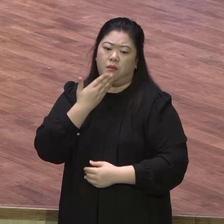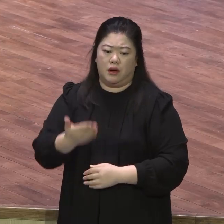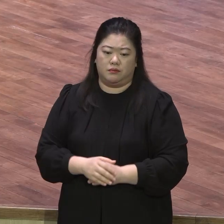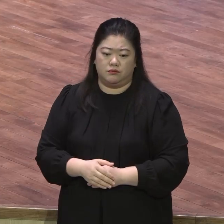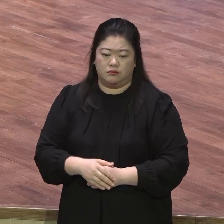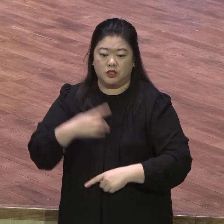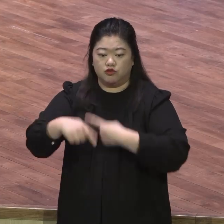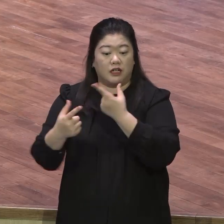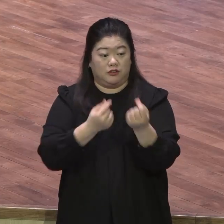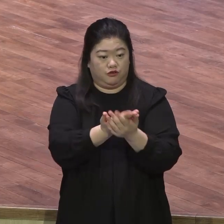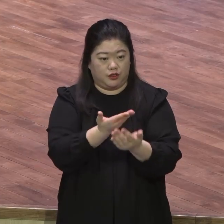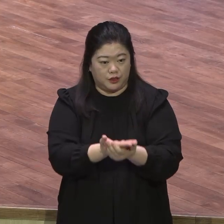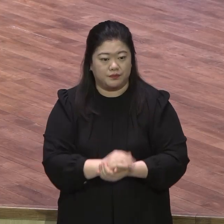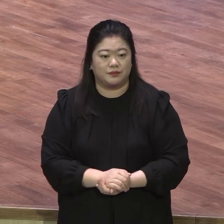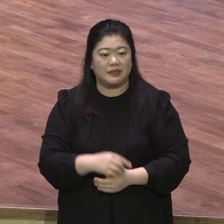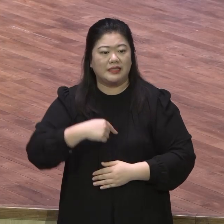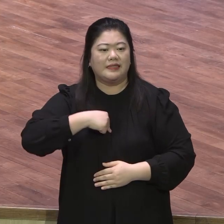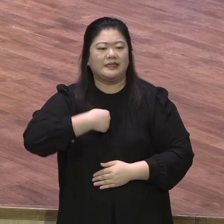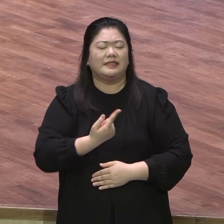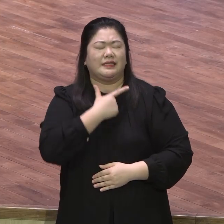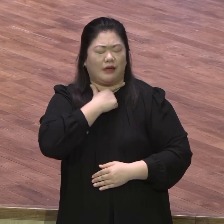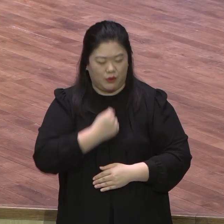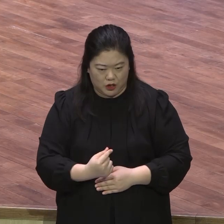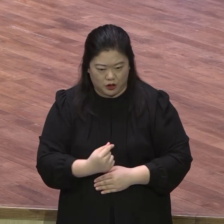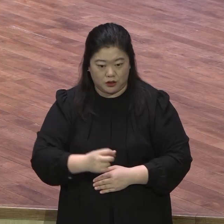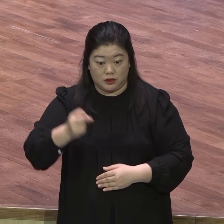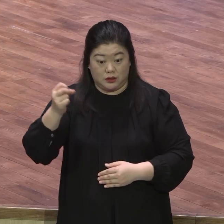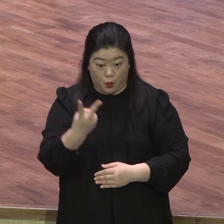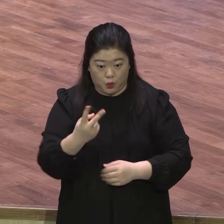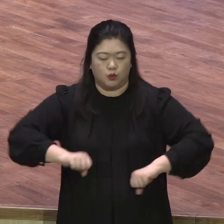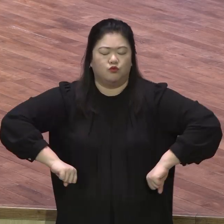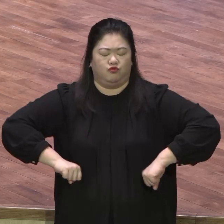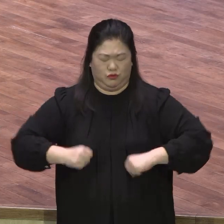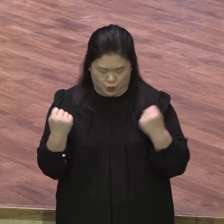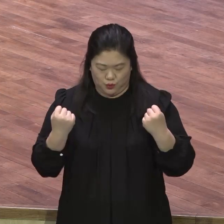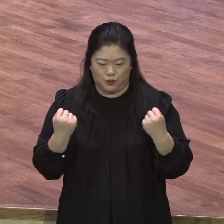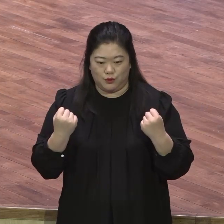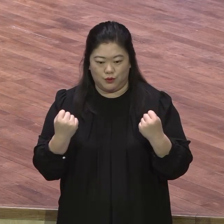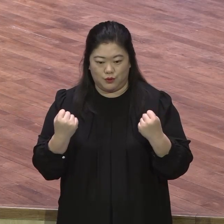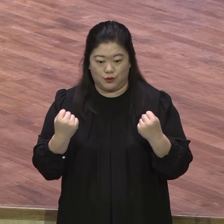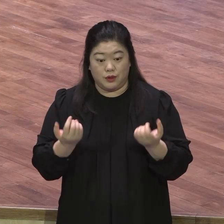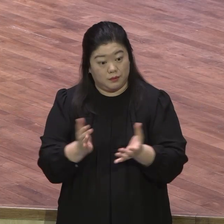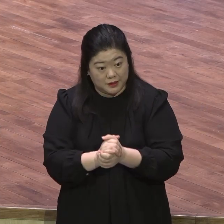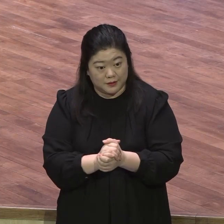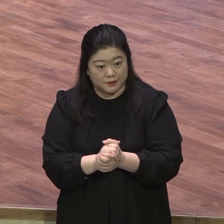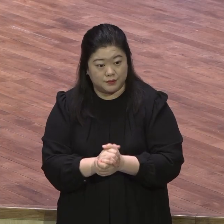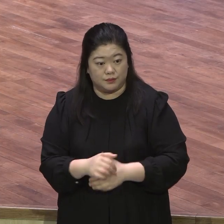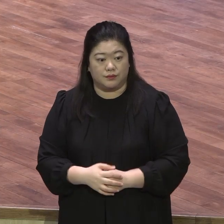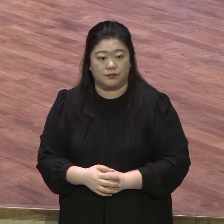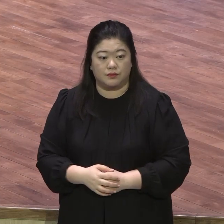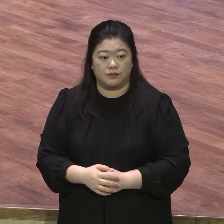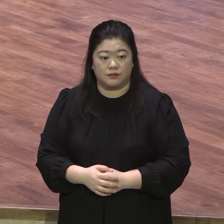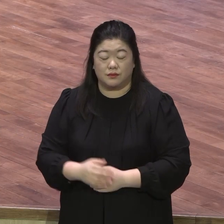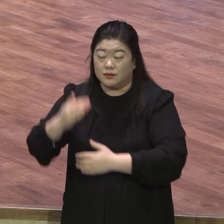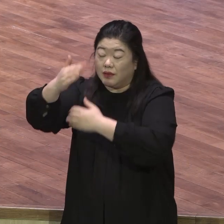자원함 순종함 이게 영적 자세에요 자원함으로 순종함으로 두 가지